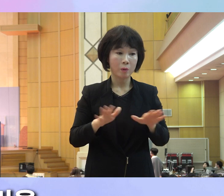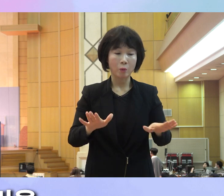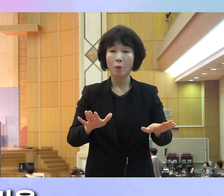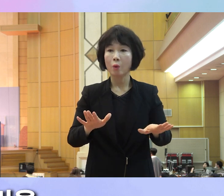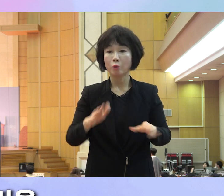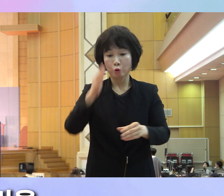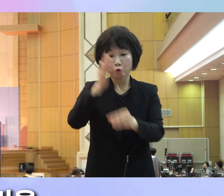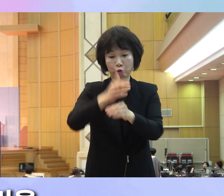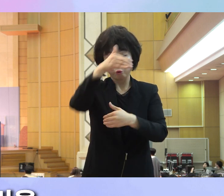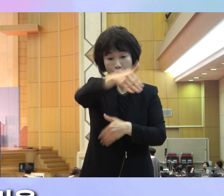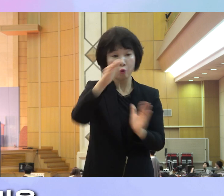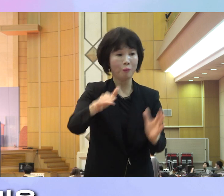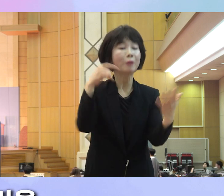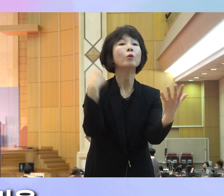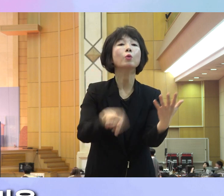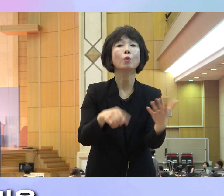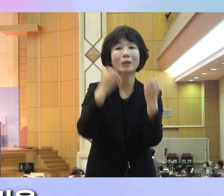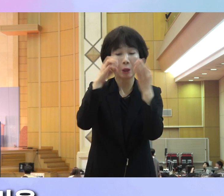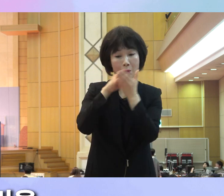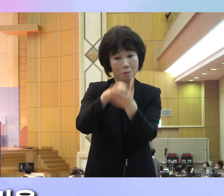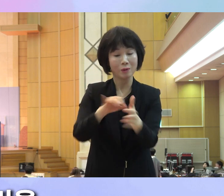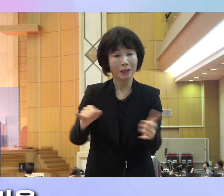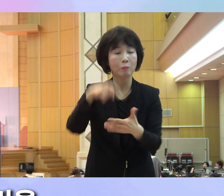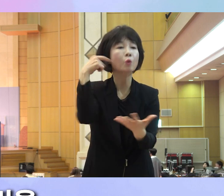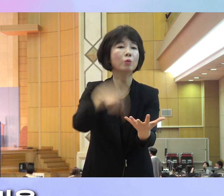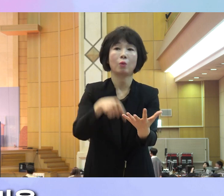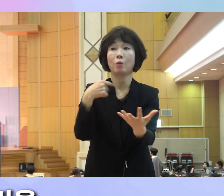중급반 교육하고 초급 성경 교육